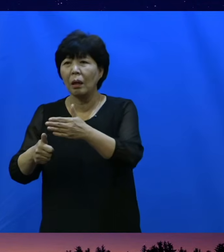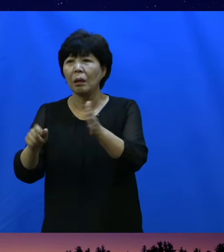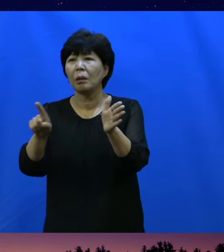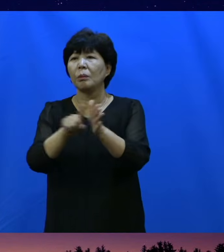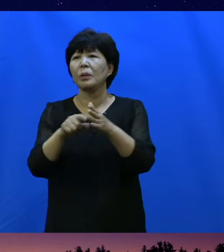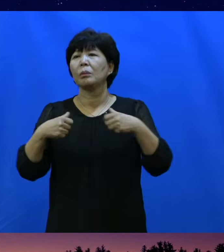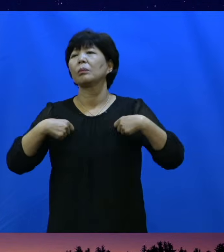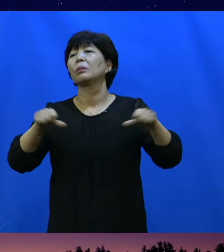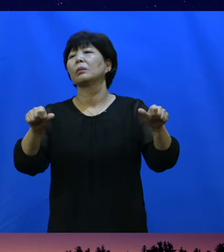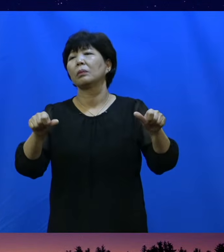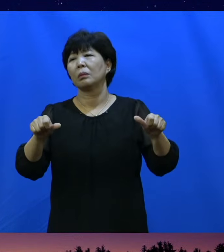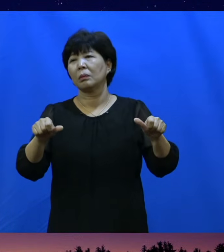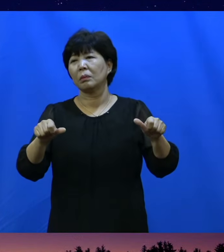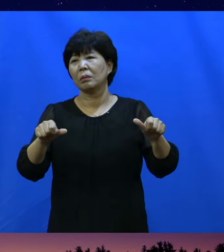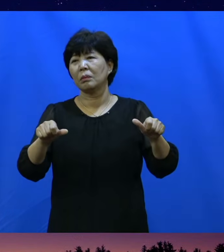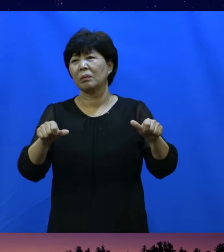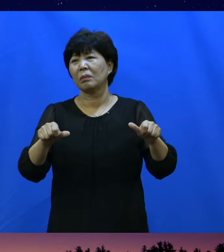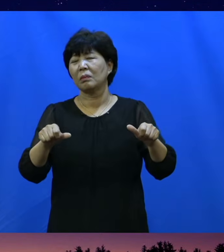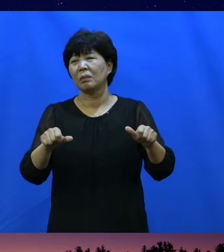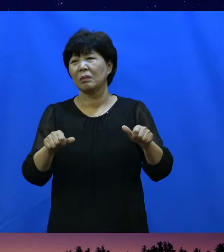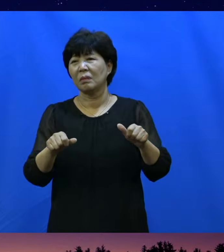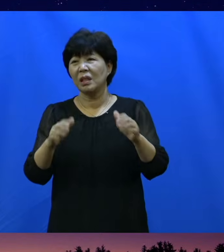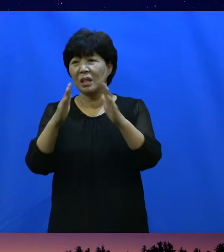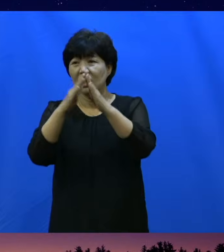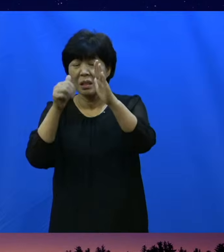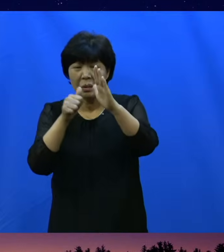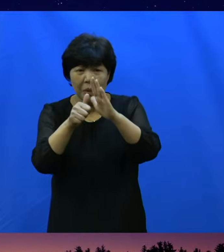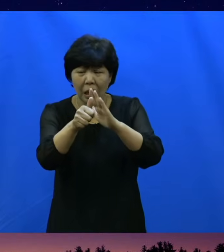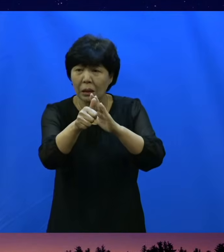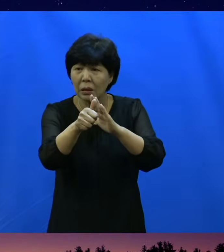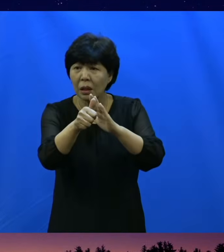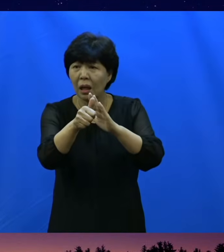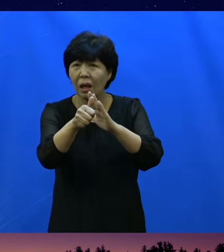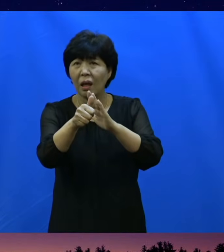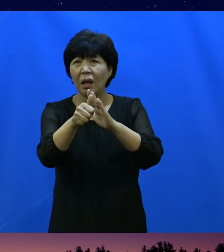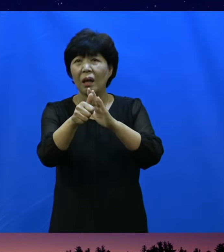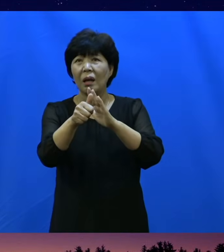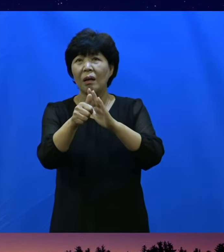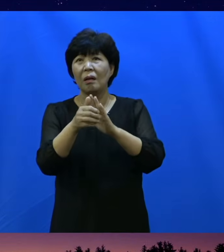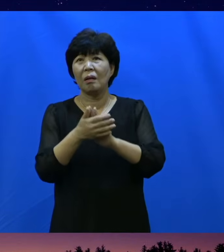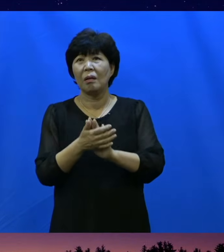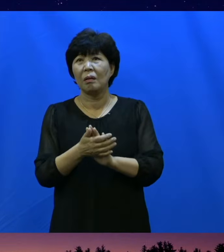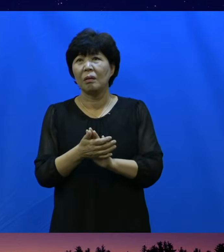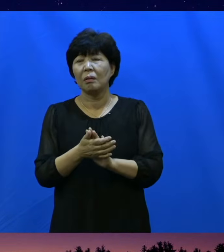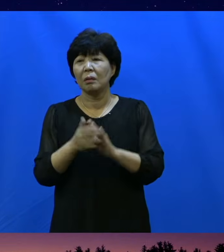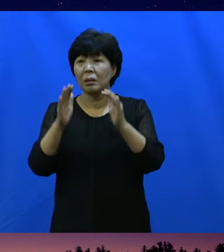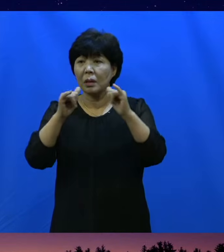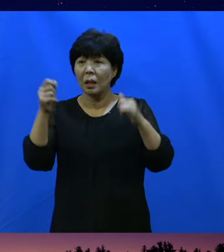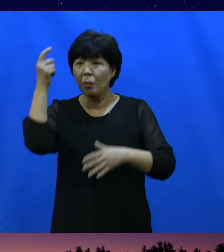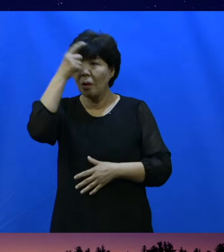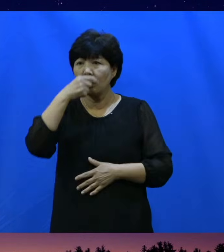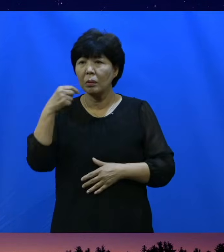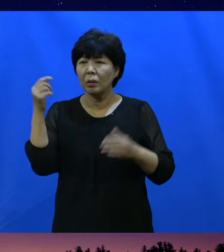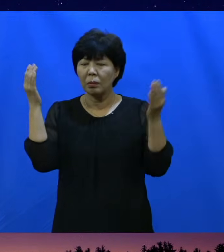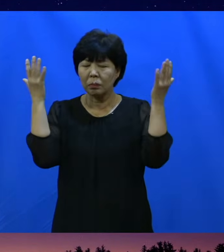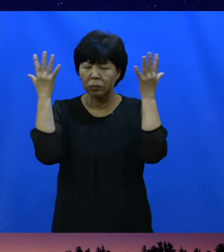버리더라고요. 뭐 신방 갔는데도 그냥 그냥 막 사람의 얼굴이 완전히